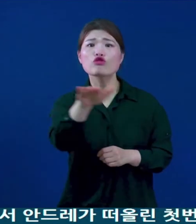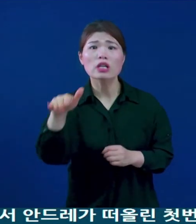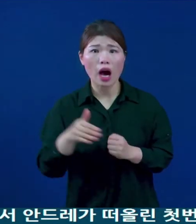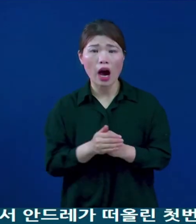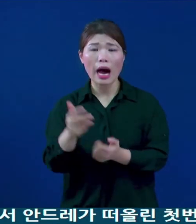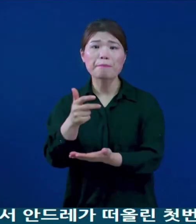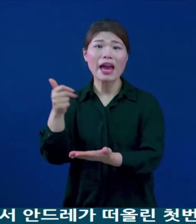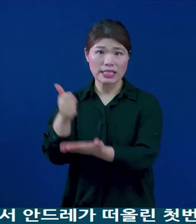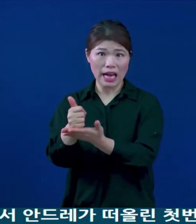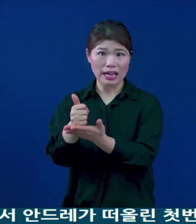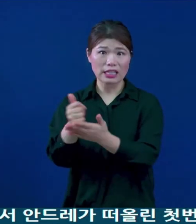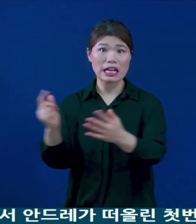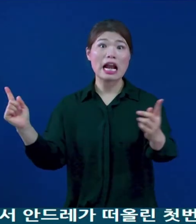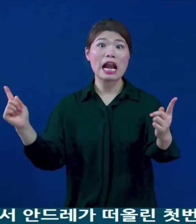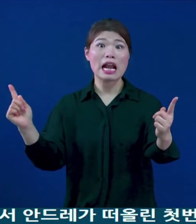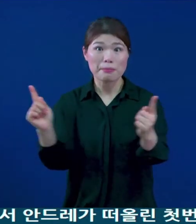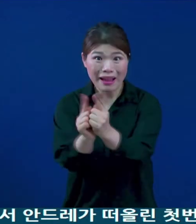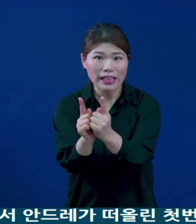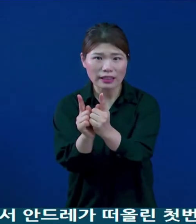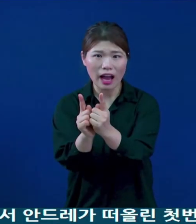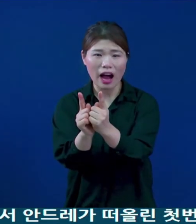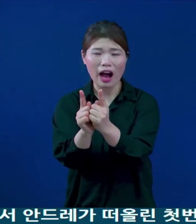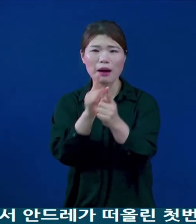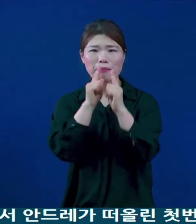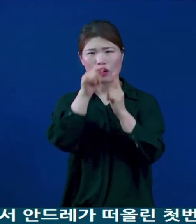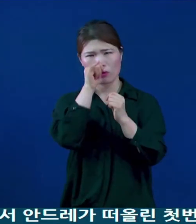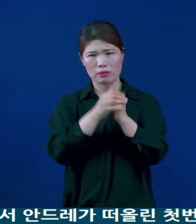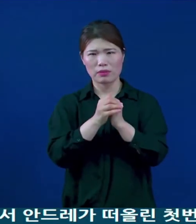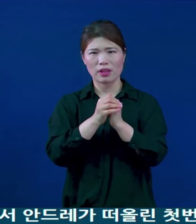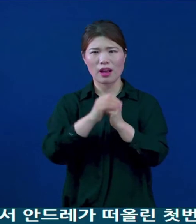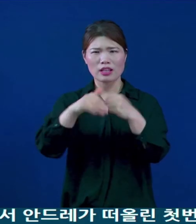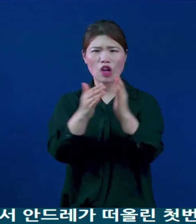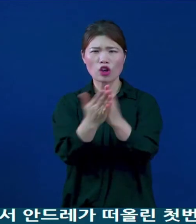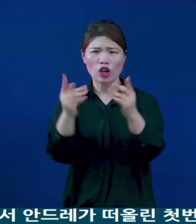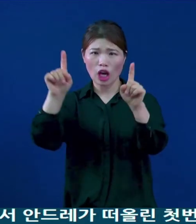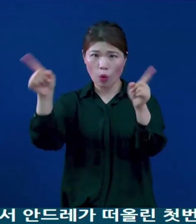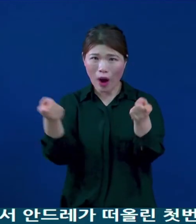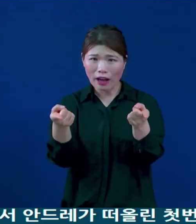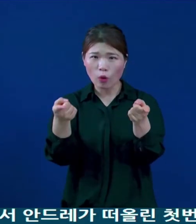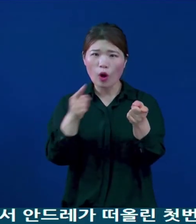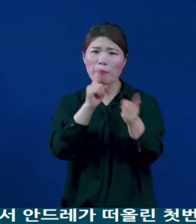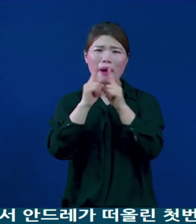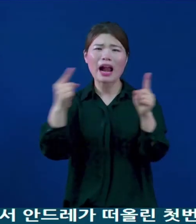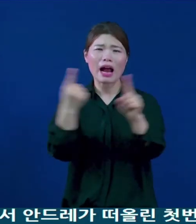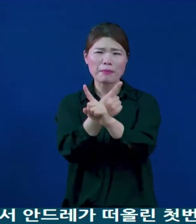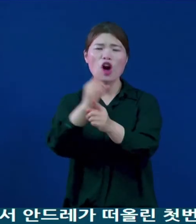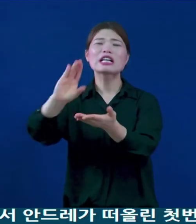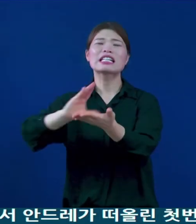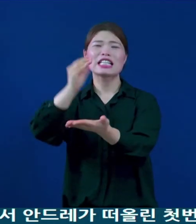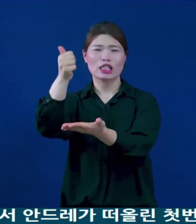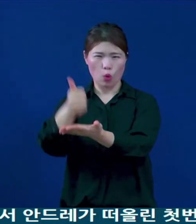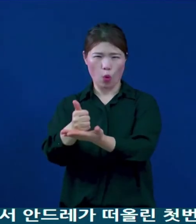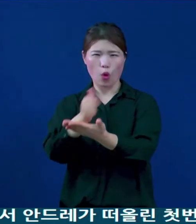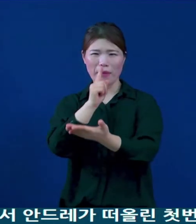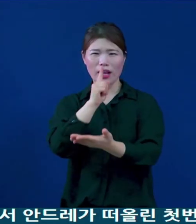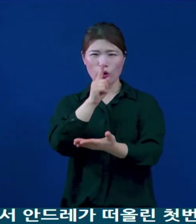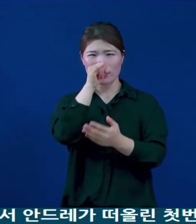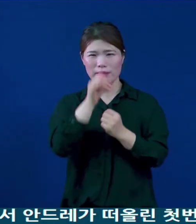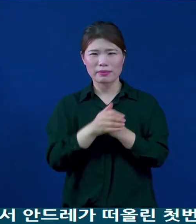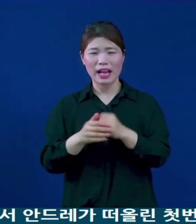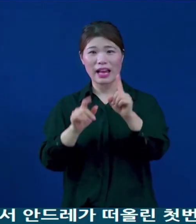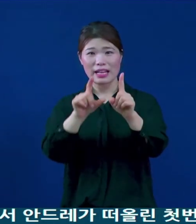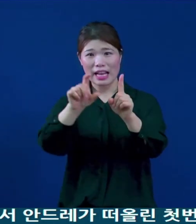우리가 메시아를 만났다. 성경에 괄호 열고 메시아는 번역하면 그리스도라 괄호 닫고 이렇게 돼 있었어요.